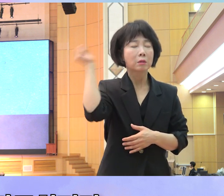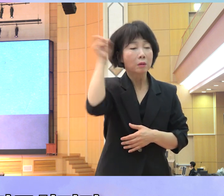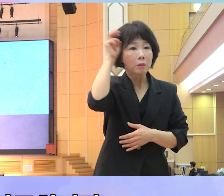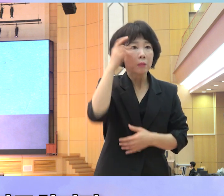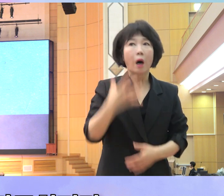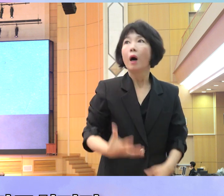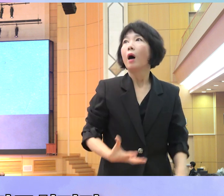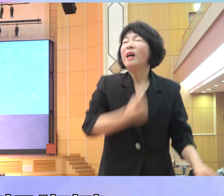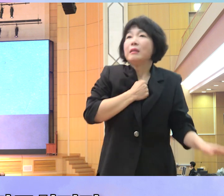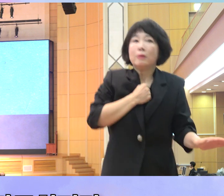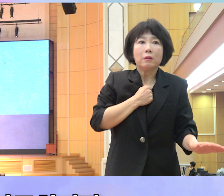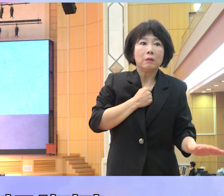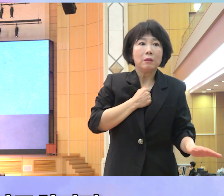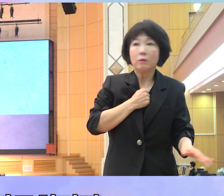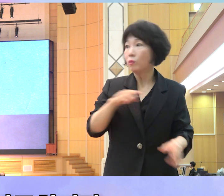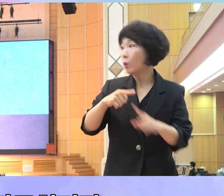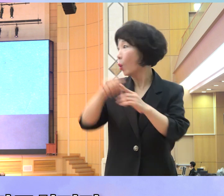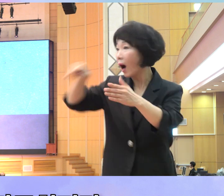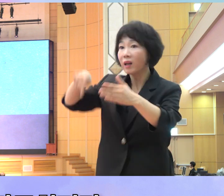일하시다가 갑자기 그냥